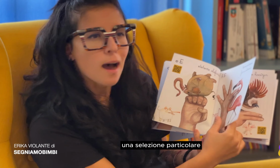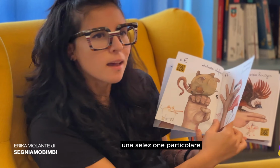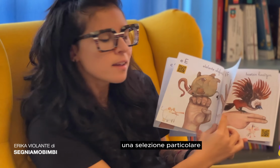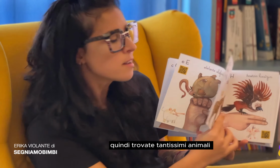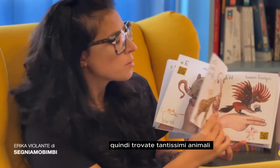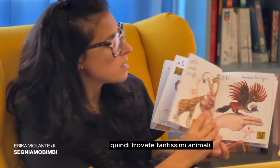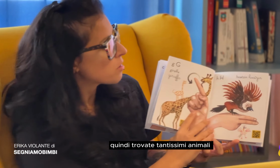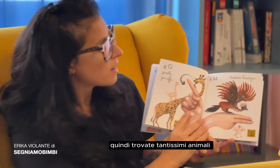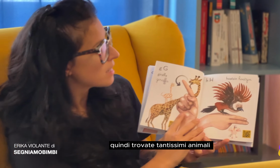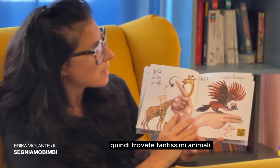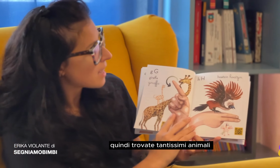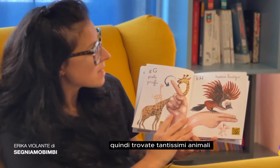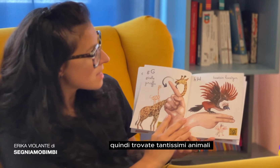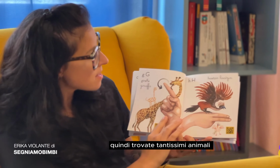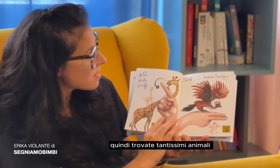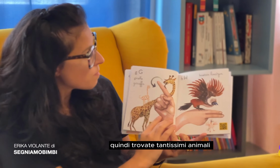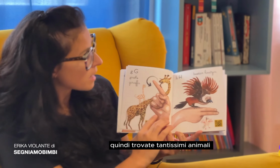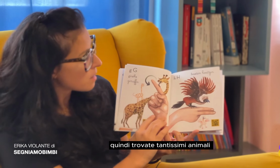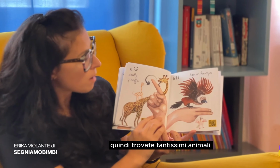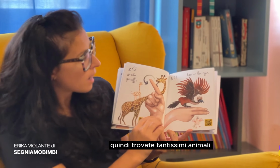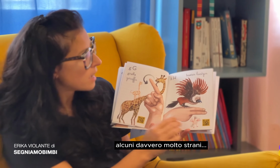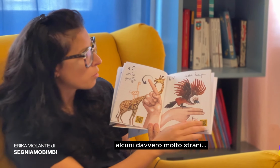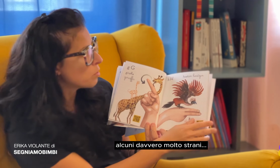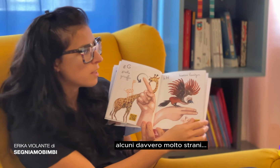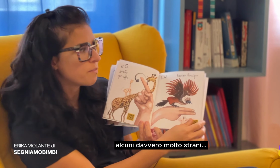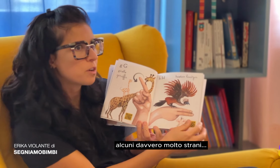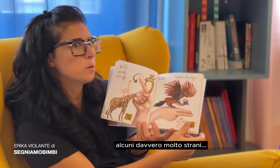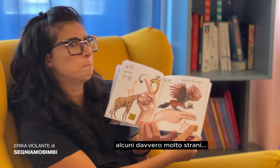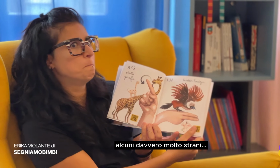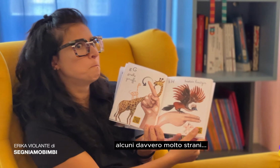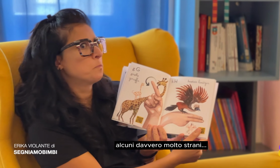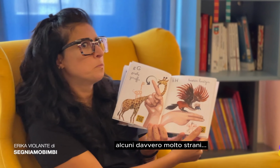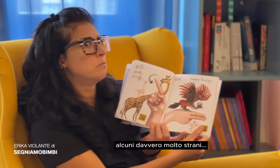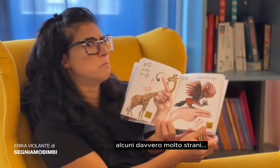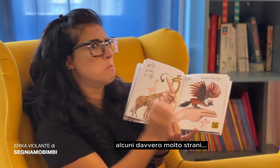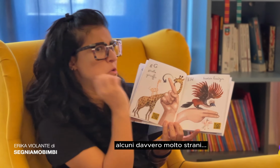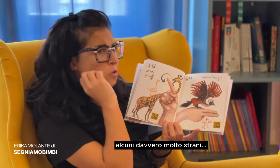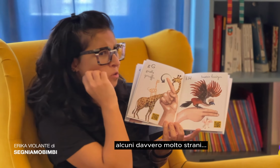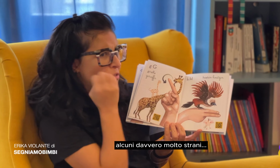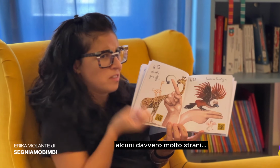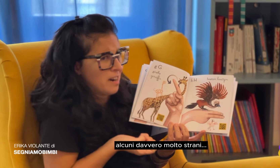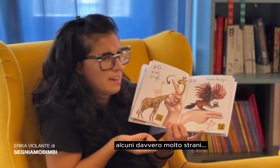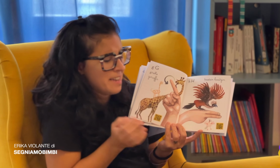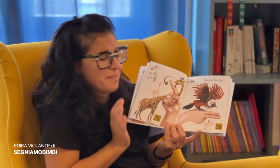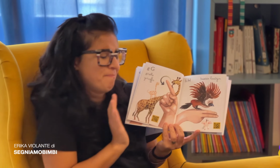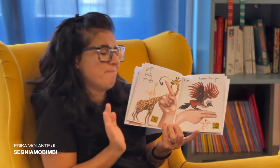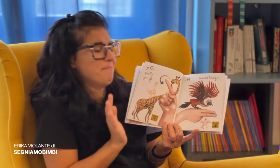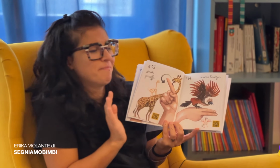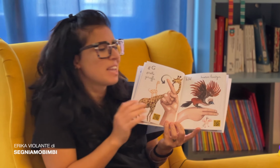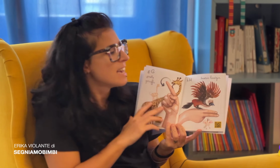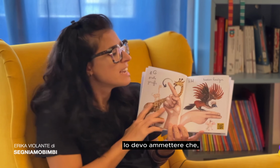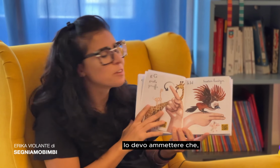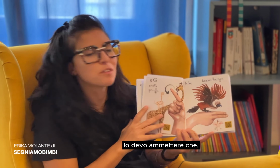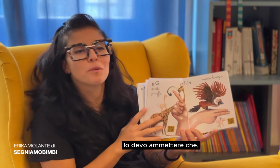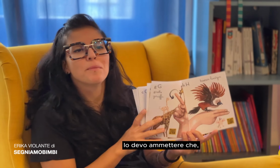particolare, quindi trovate tantissimi animali, alcuni davvero molto strani. Io devo ammettere